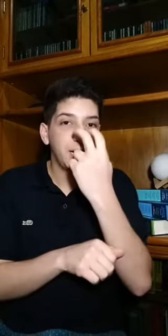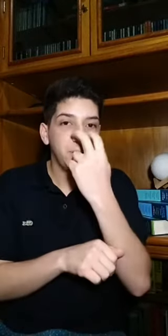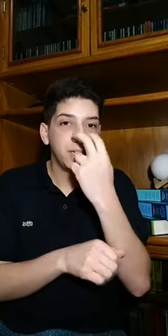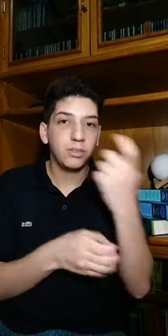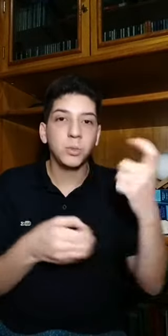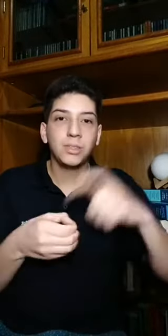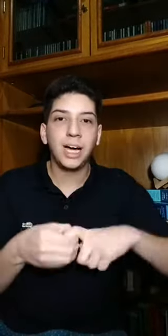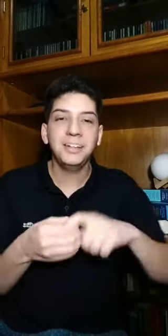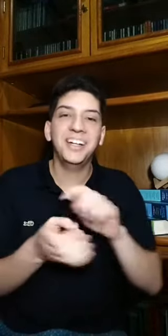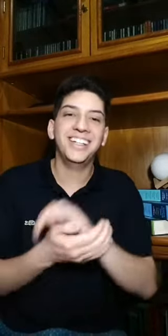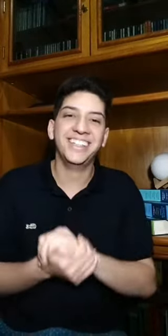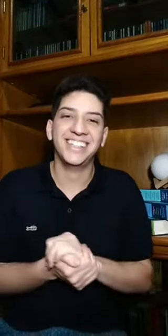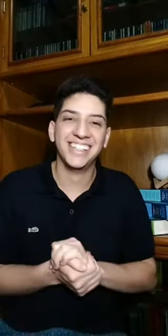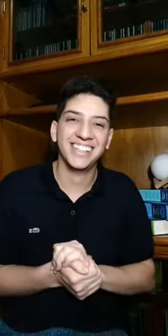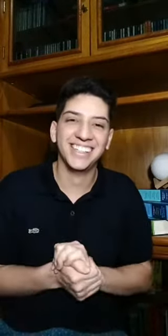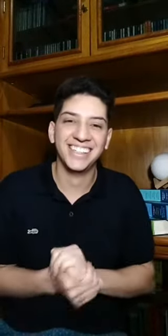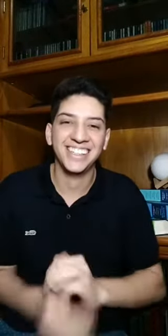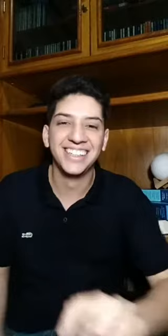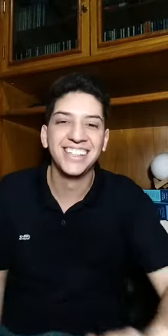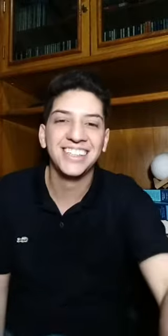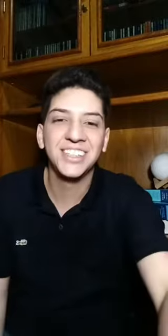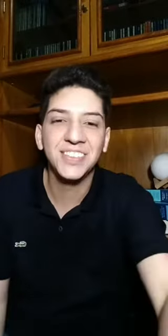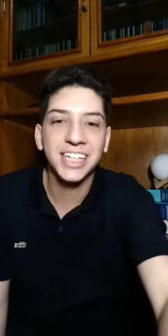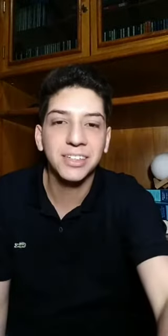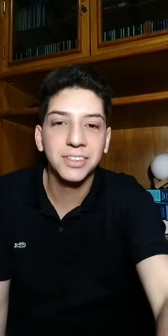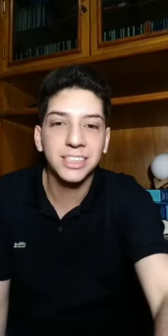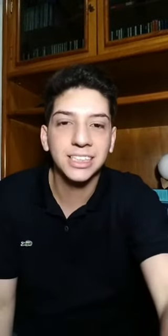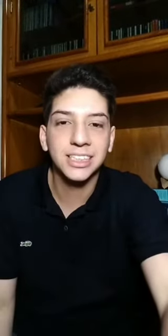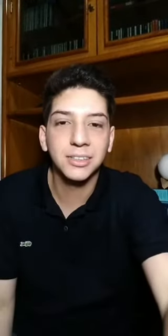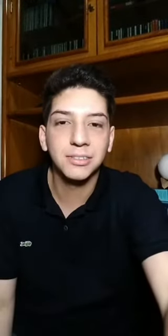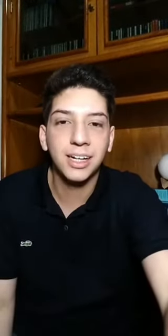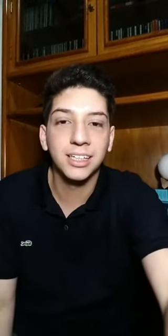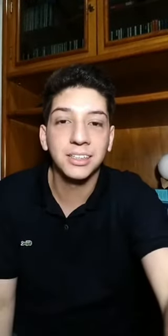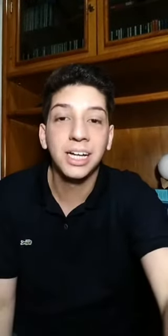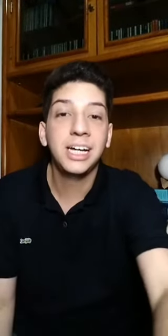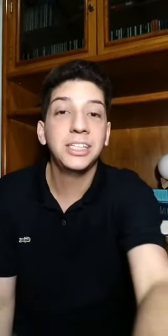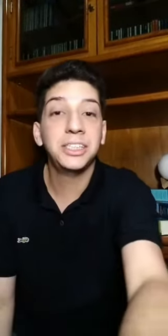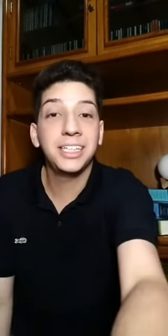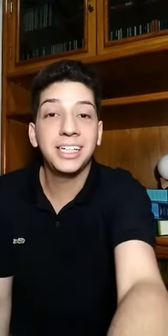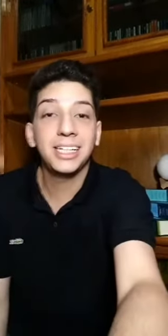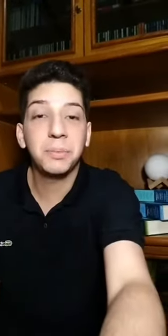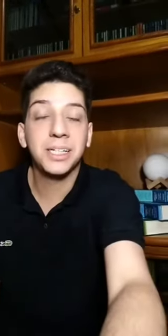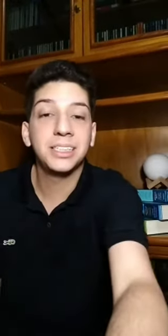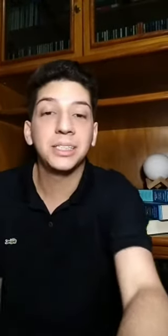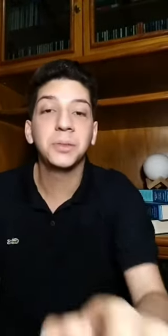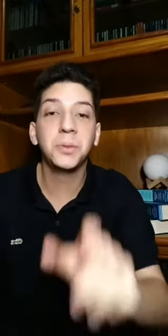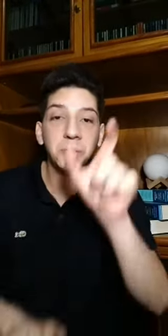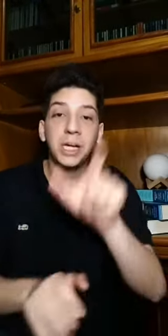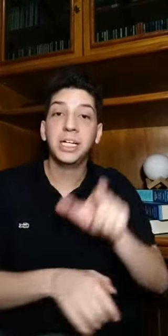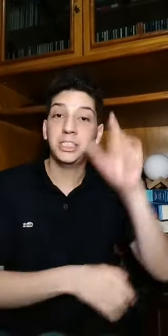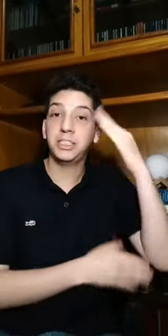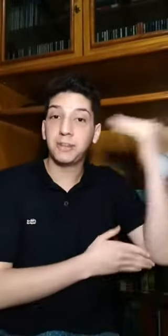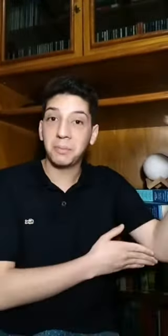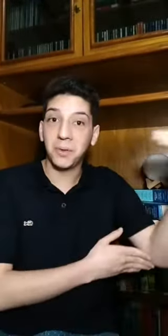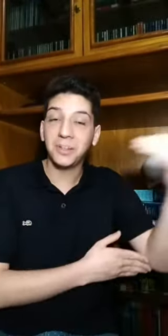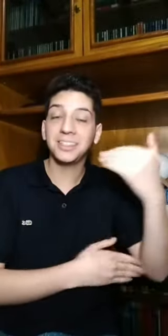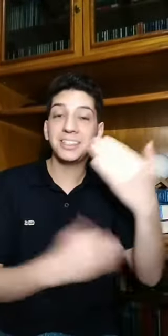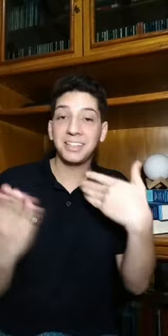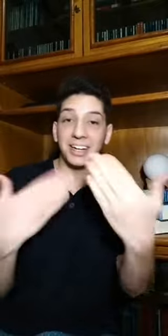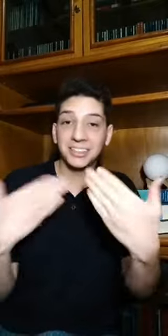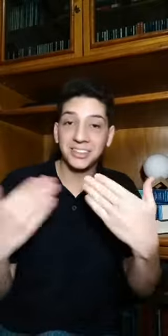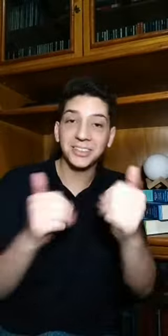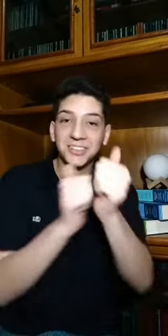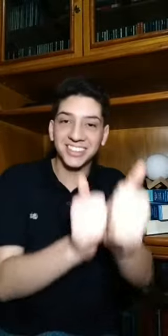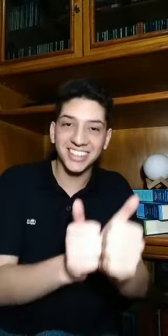Esperando a Camila voltar. Deixa eu ver o que vocês estão falando. Chique, né? Tá parecendo gente famosa,